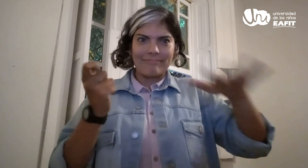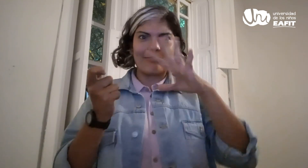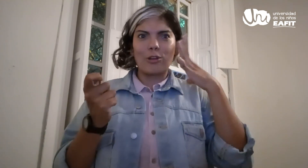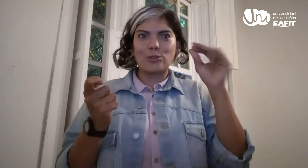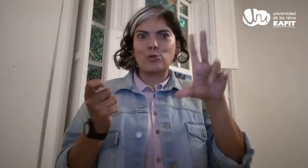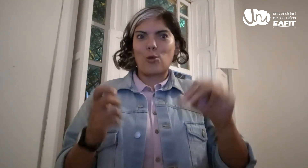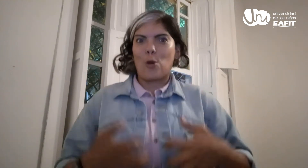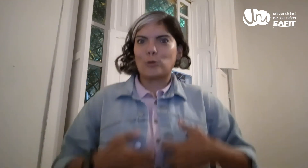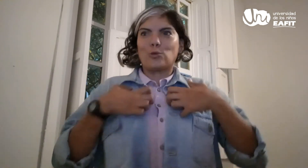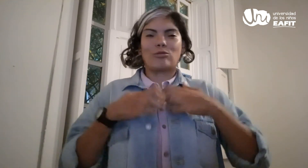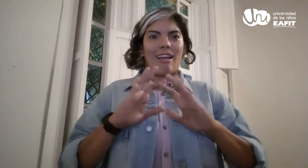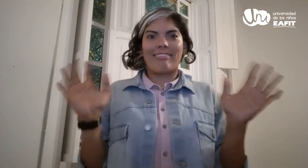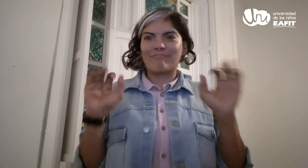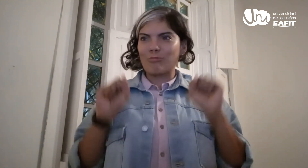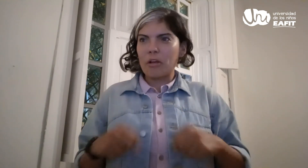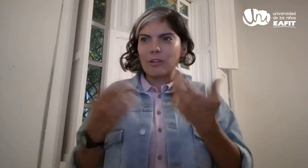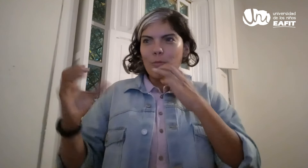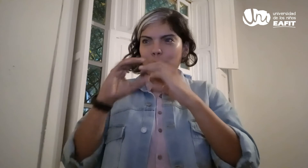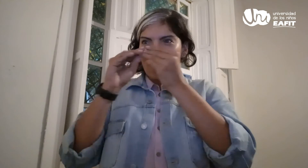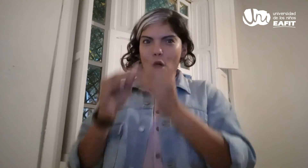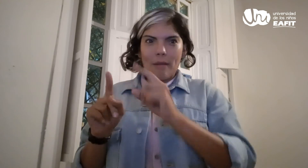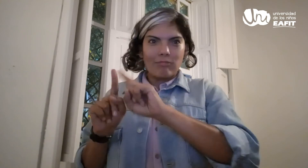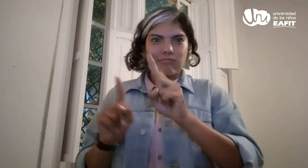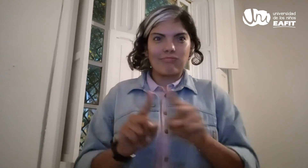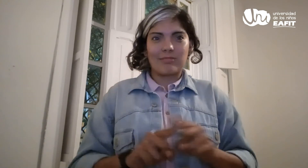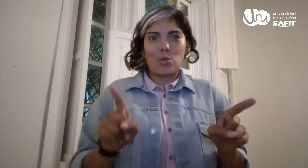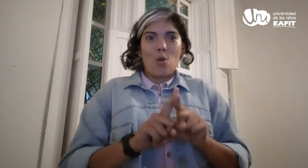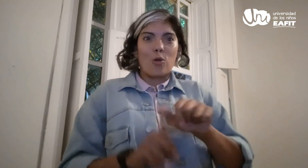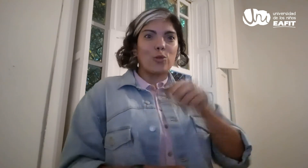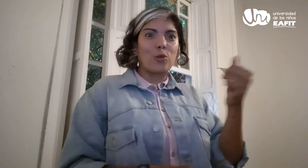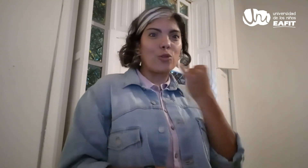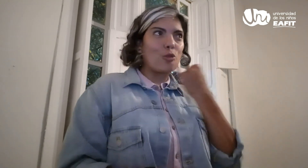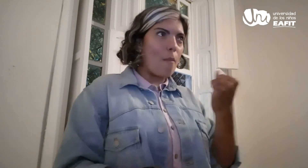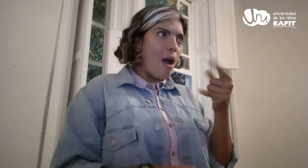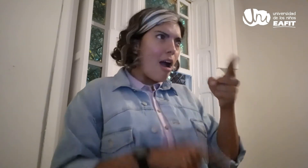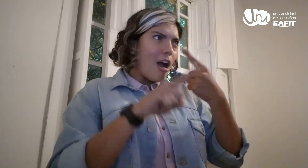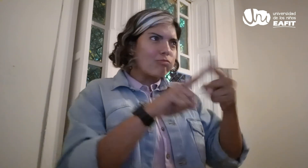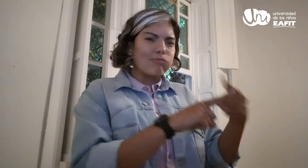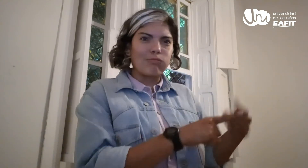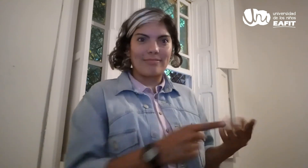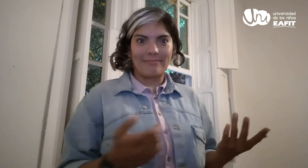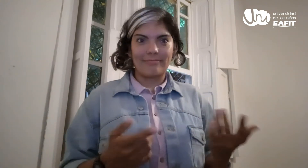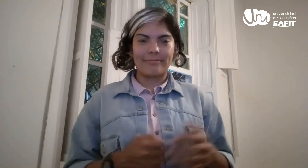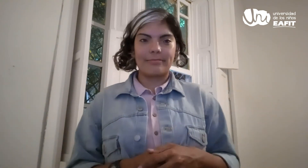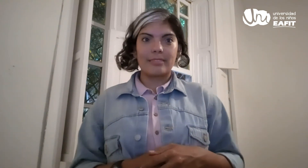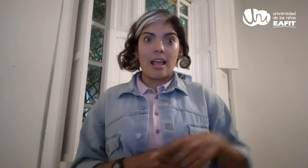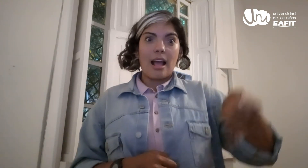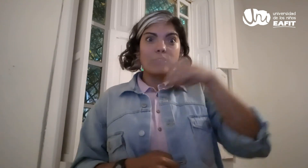por diversas formas comunicativas. En este sentido, los oyentes no deben tener temor de comunicarse. Hay varias estrategias posibles, como en el